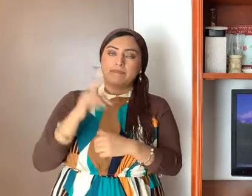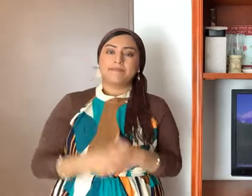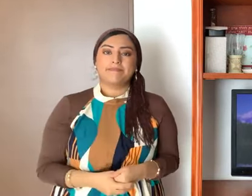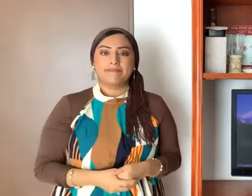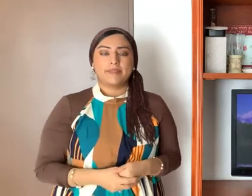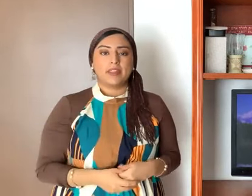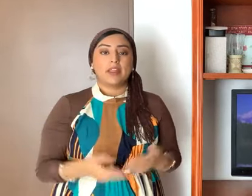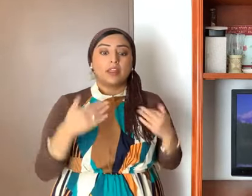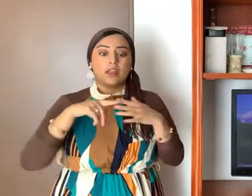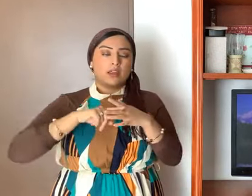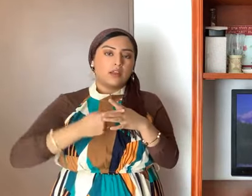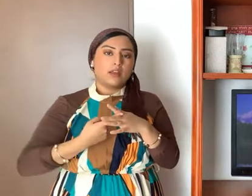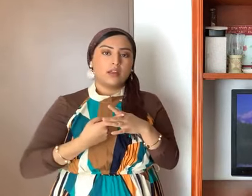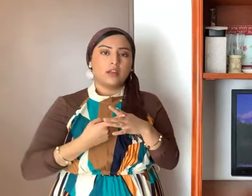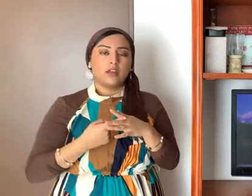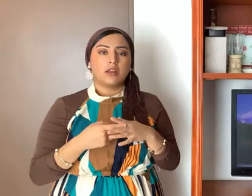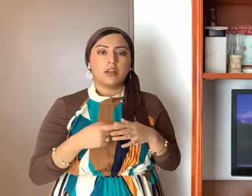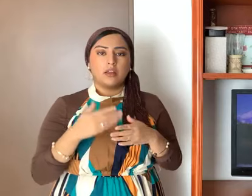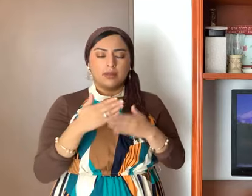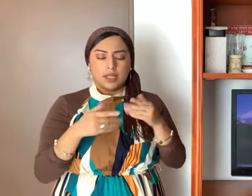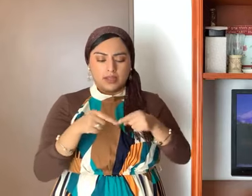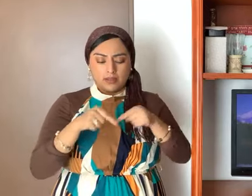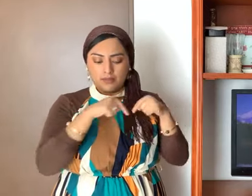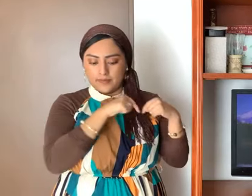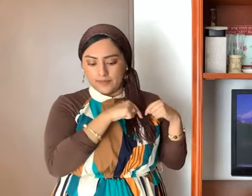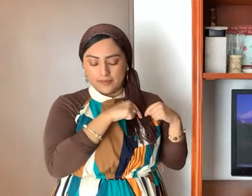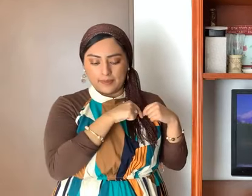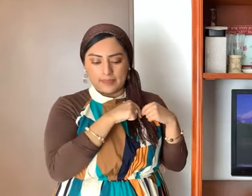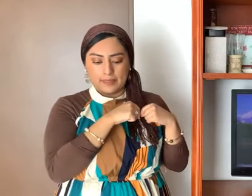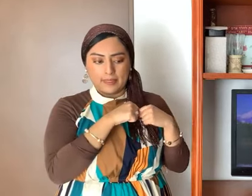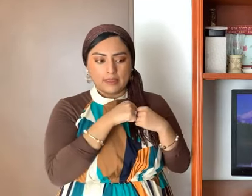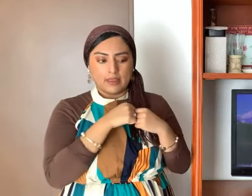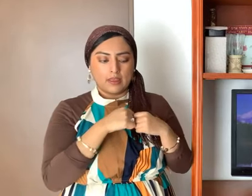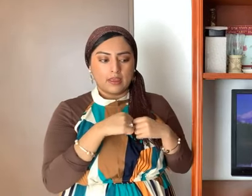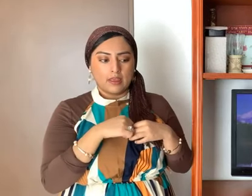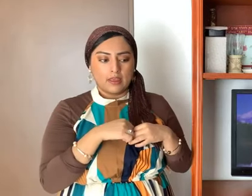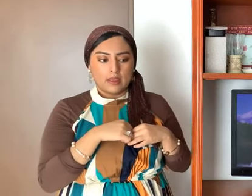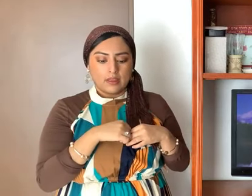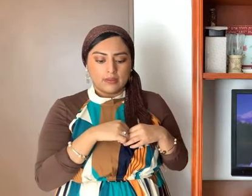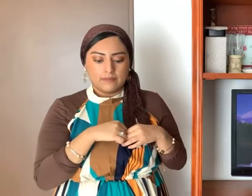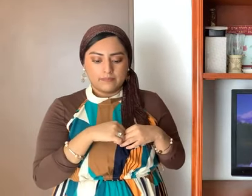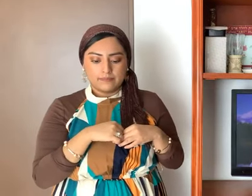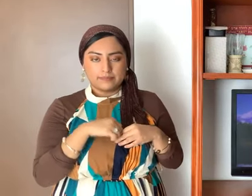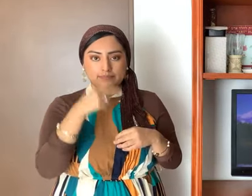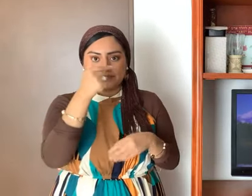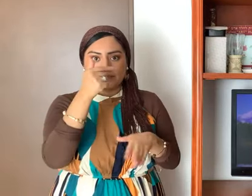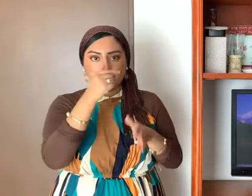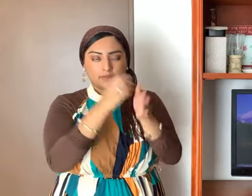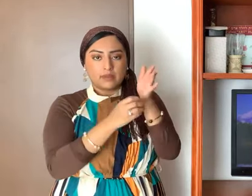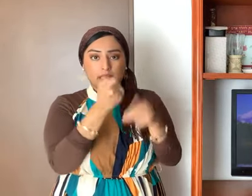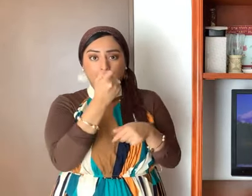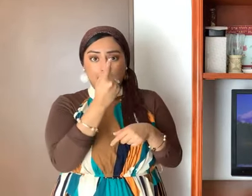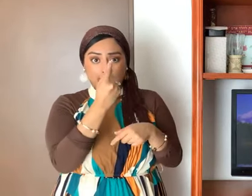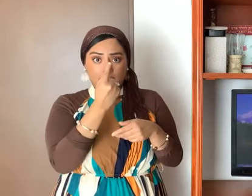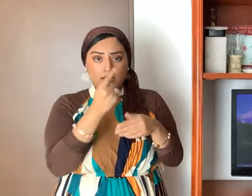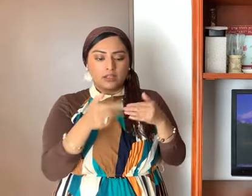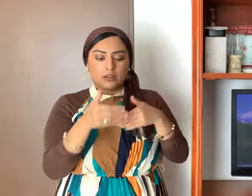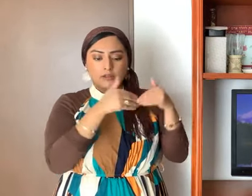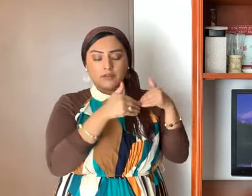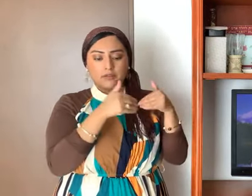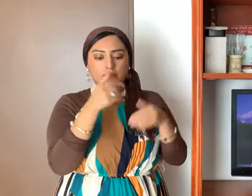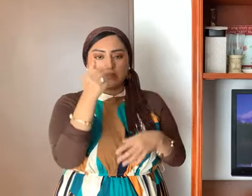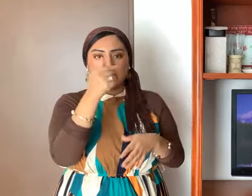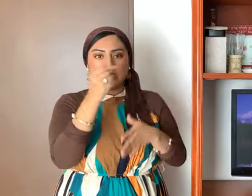a empezar un poquito atrás de la parashá, probablemente estemos en la misma hoja, en Génesis 11. En